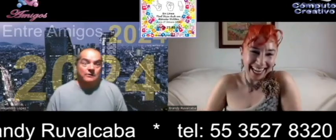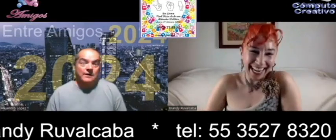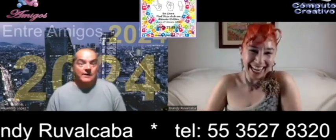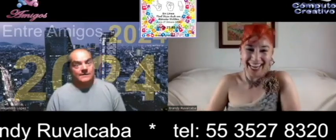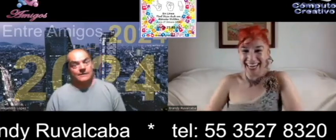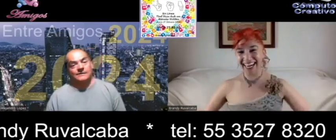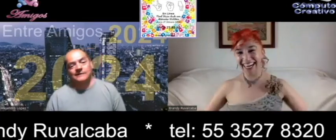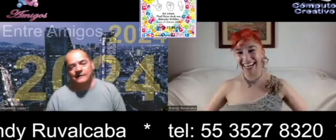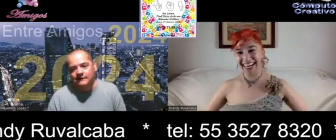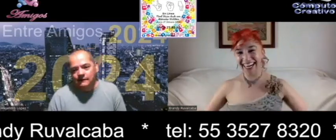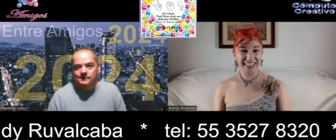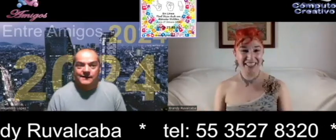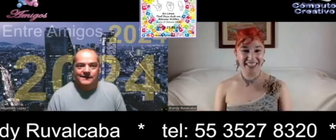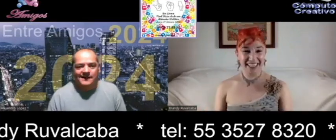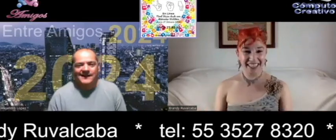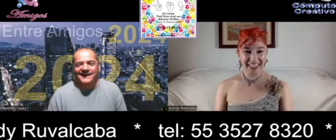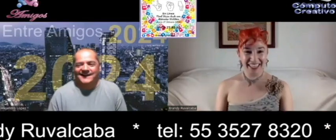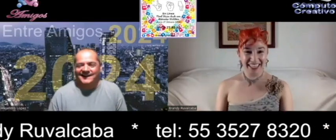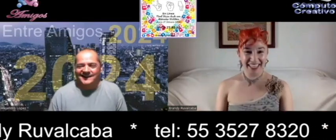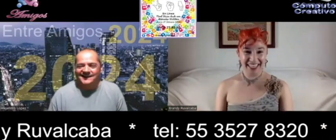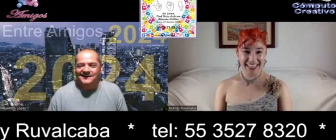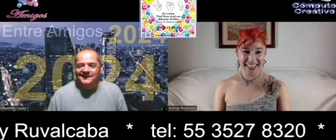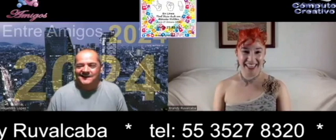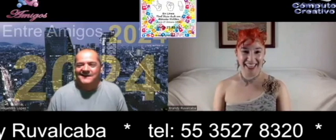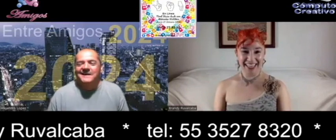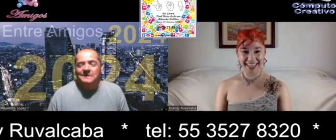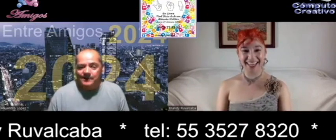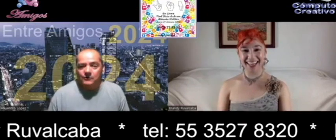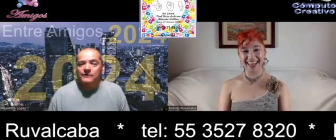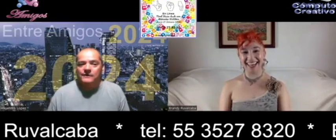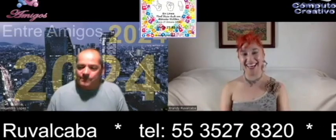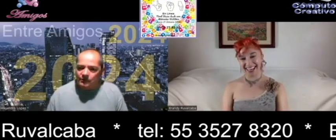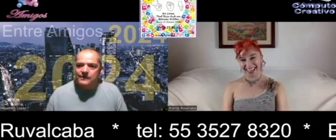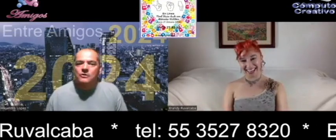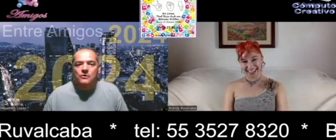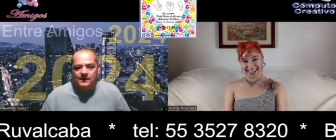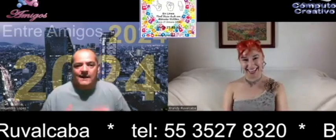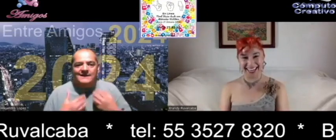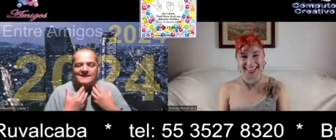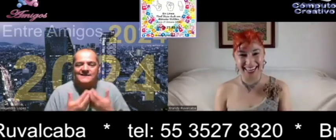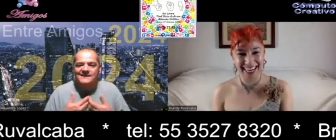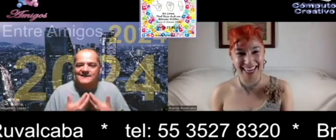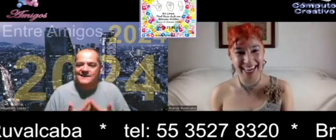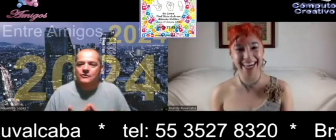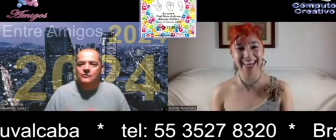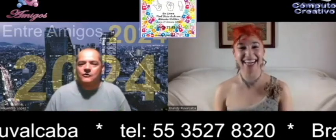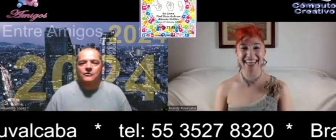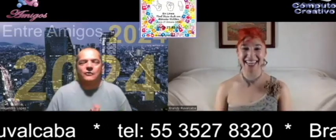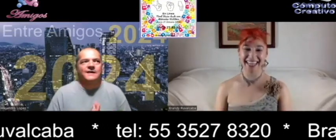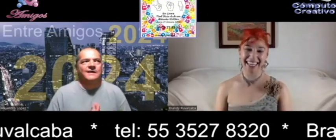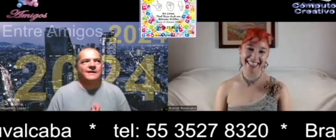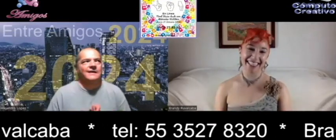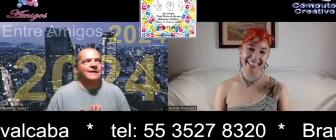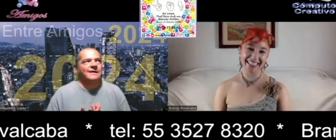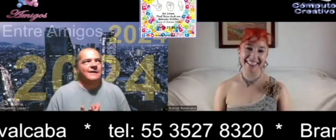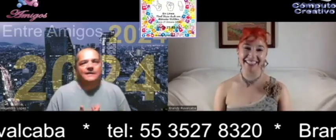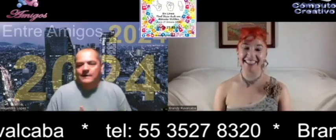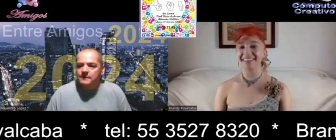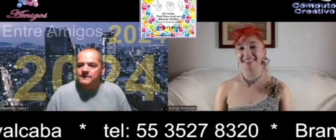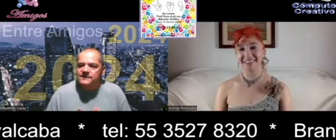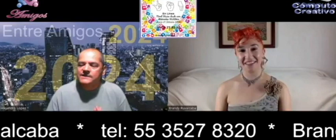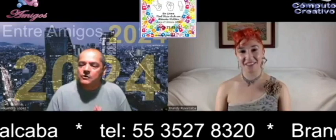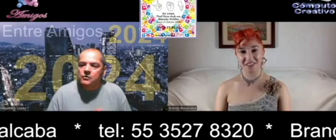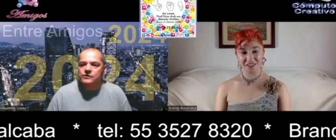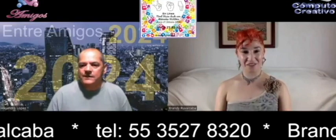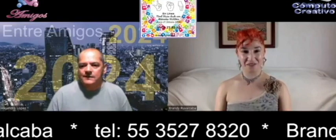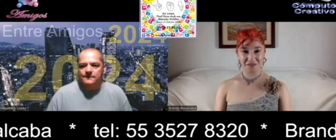"Ay, ya me toca la clase con Brandy." Pero, pero digo, es algo que